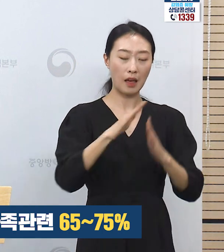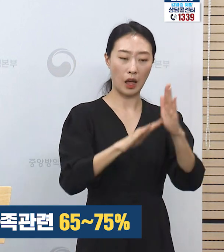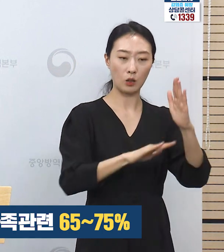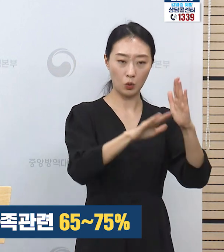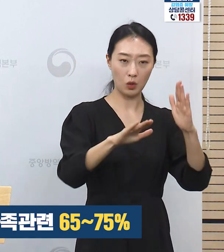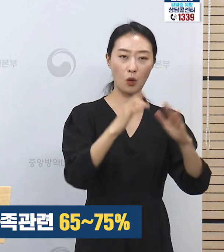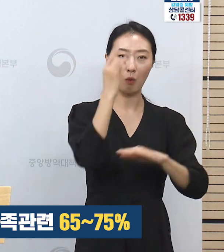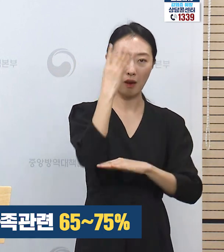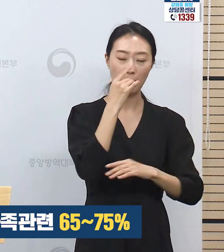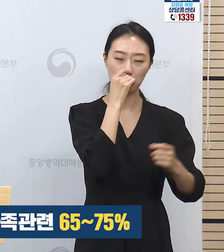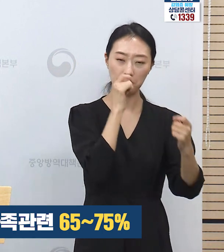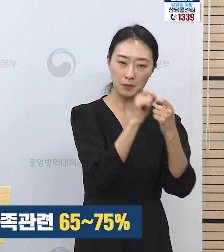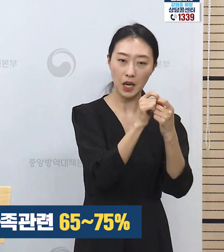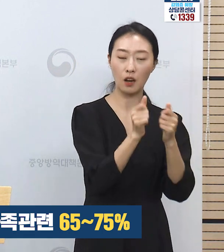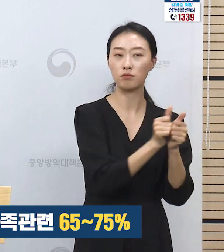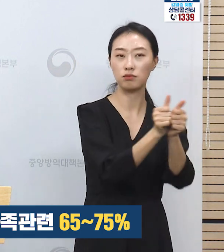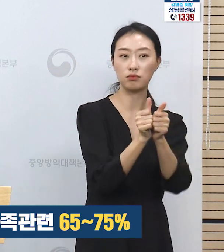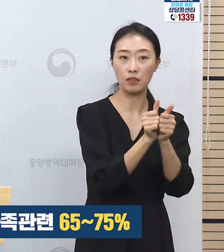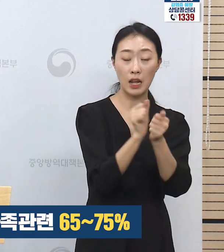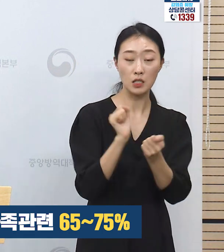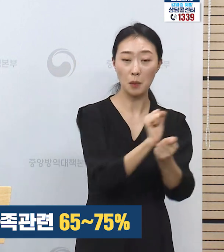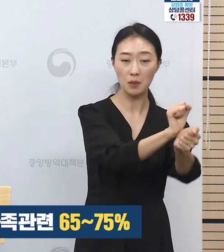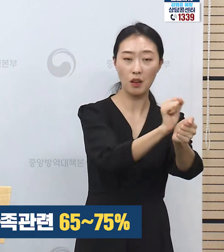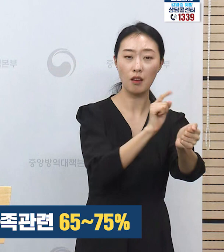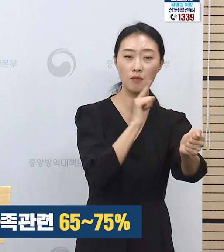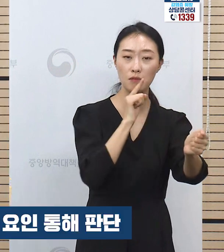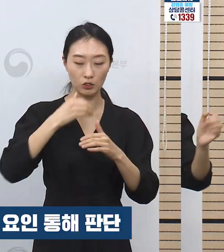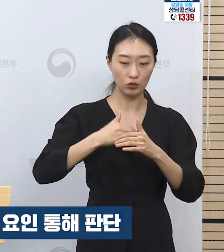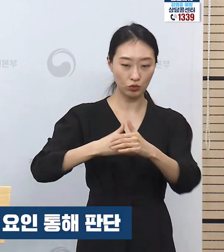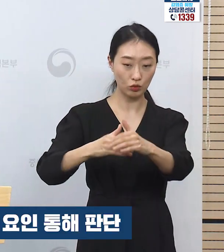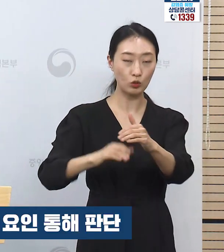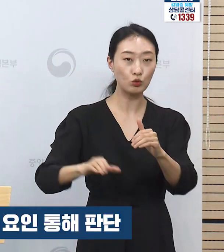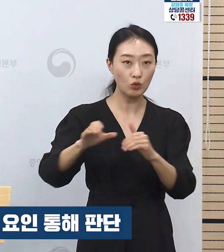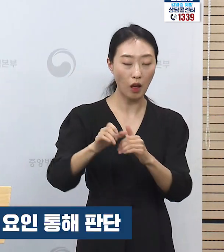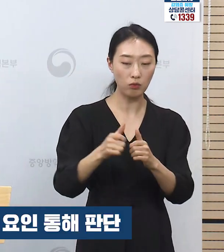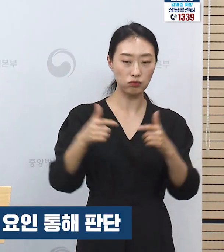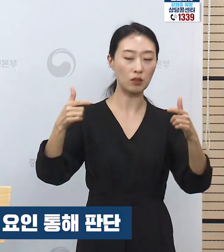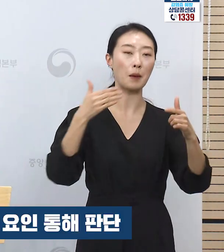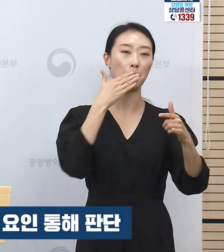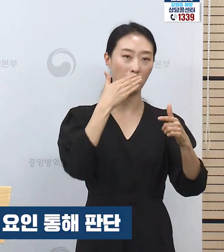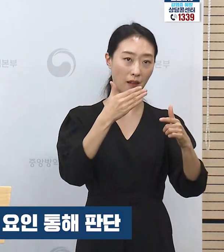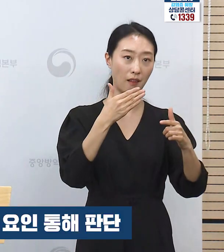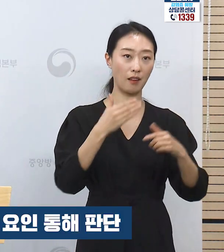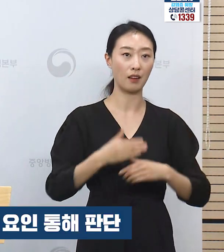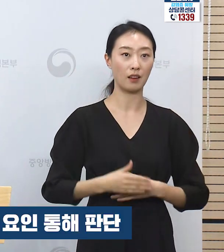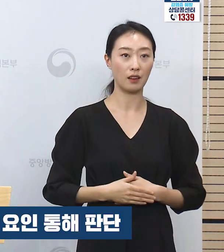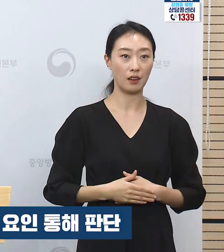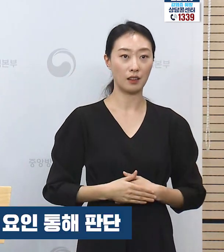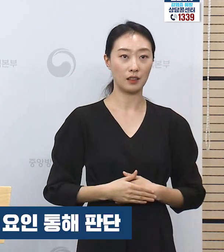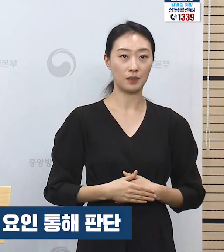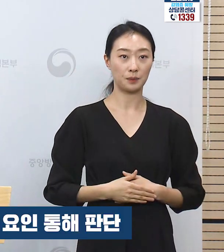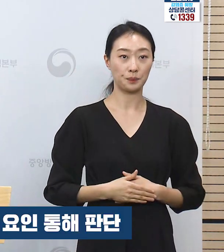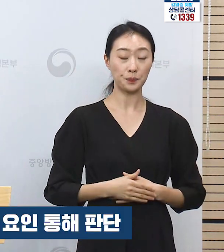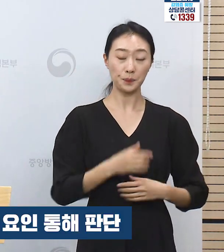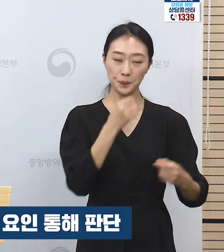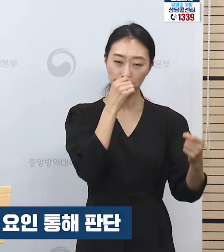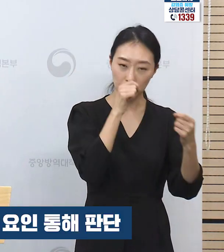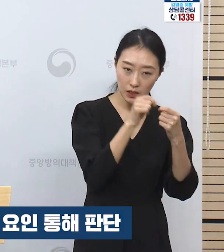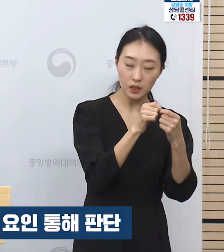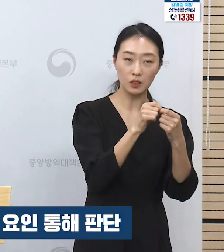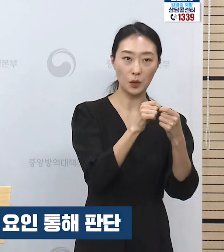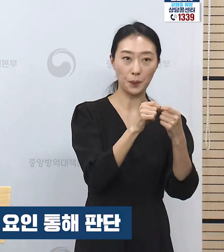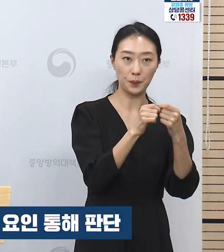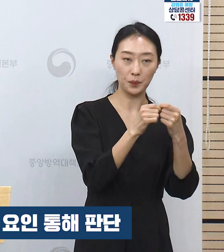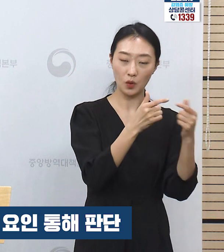중에 전파되기 가장 쉬운 집단으로 판단이 됩니다. 그 밀접 접촉도의 여러 가지 요인들,